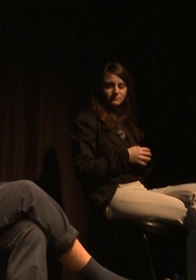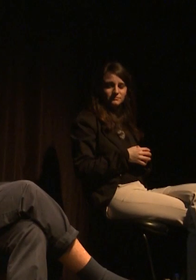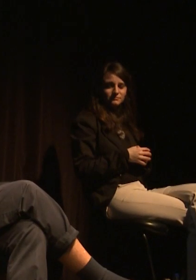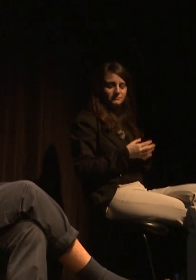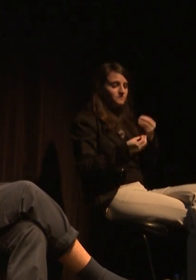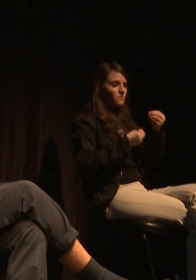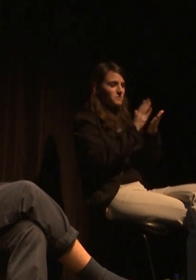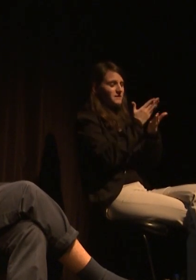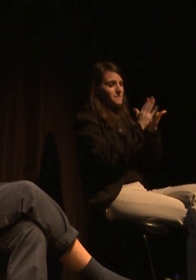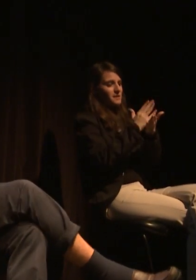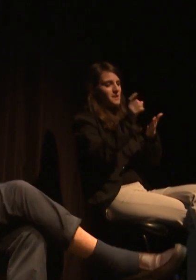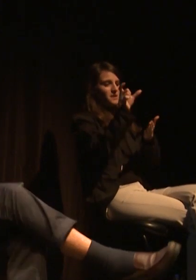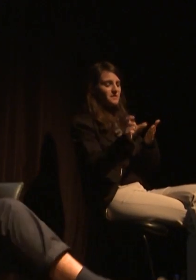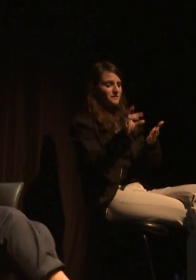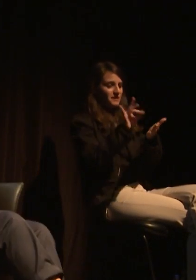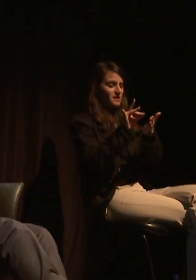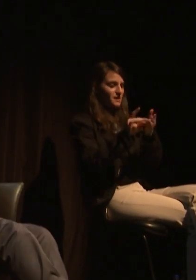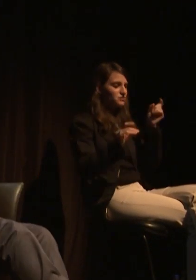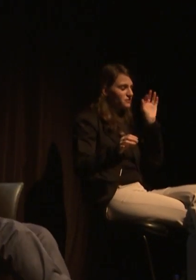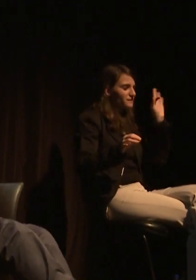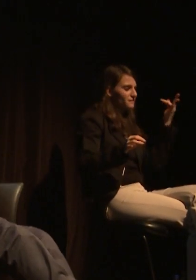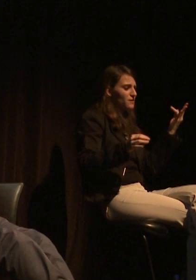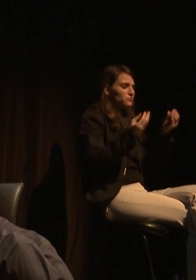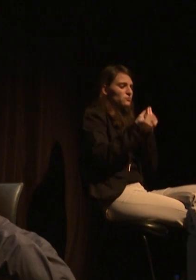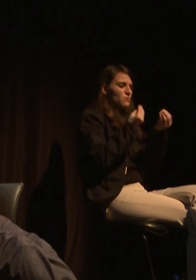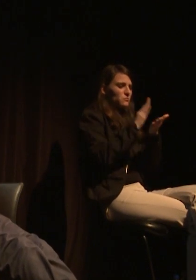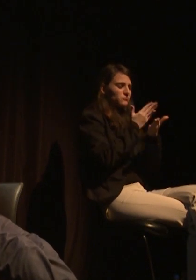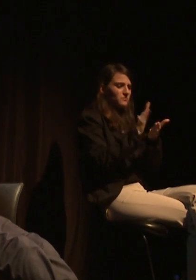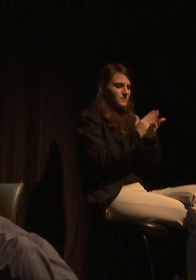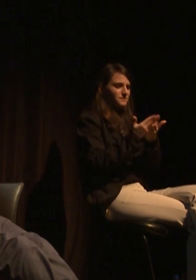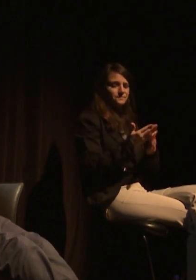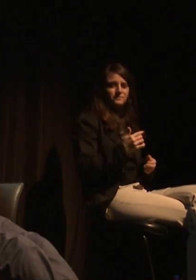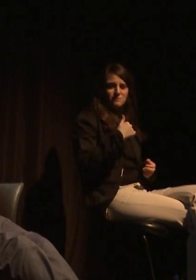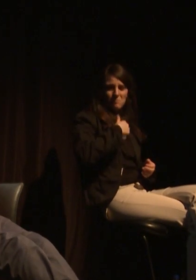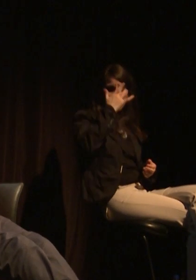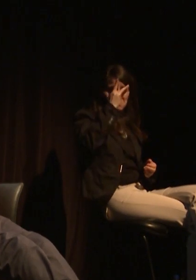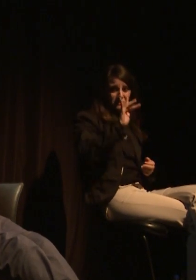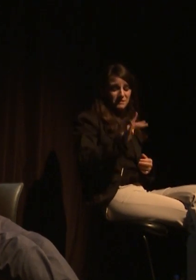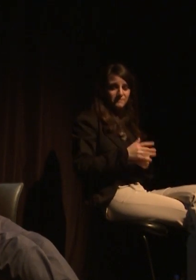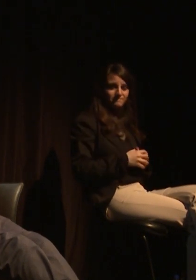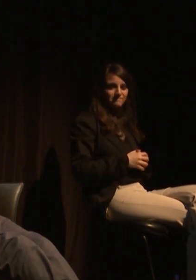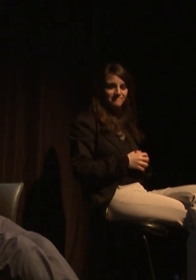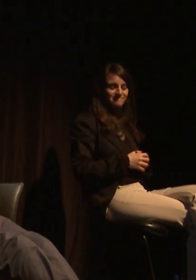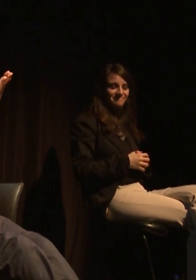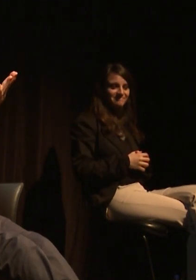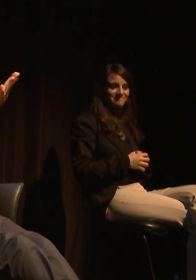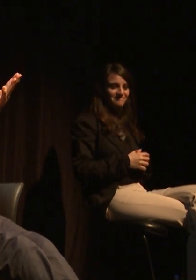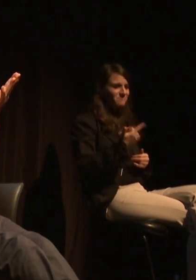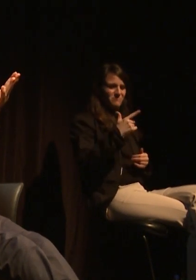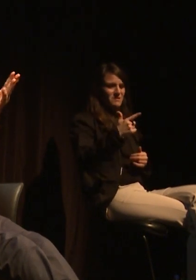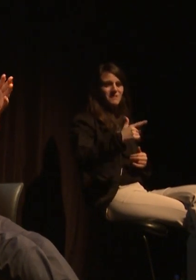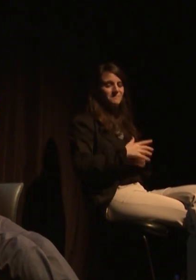ficção? Inclusive, você falando um pouco dos livros anteriores que são não ficção. Se eu soubesse, eu não escrevia. Não tem